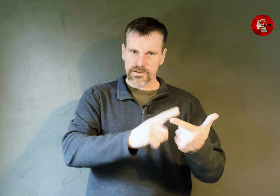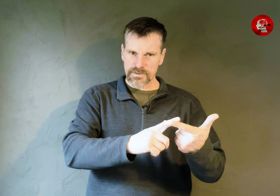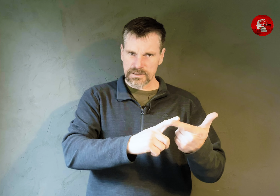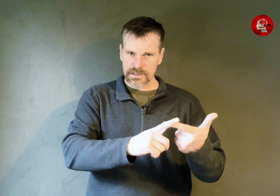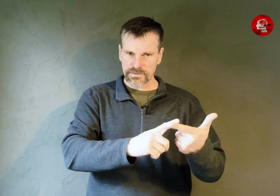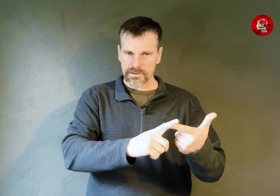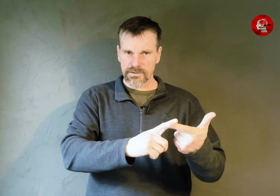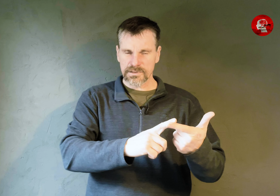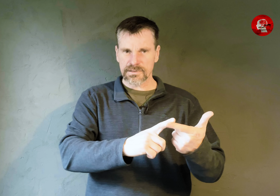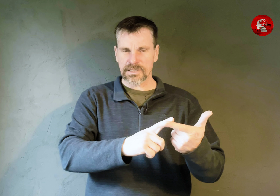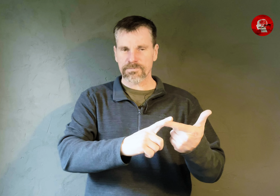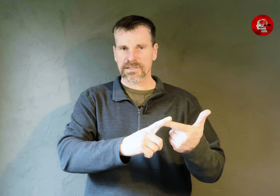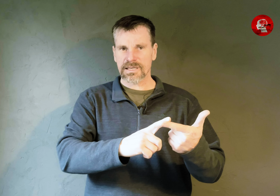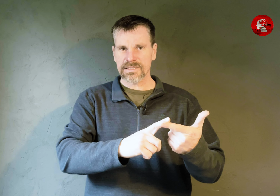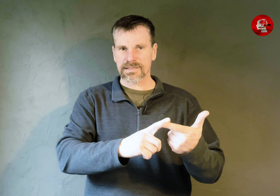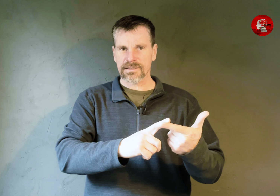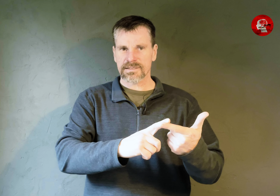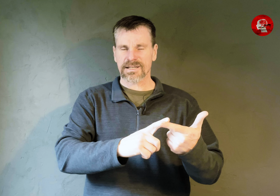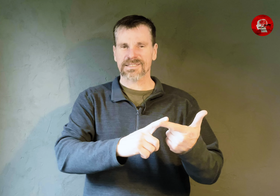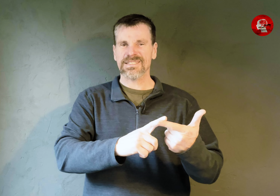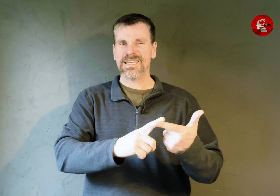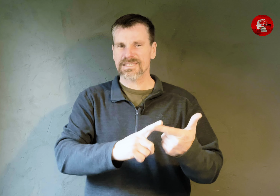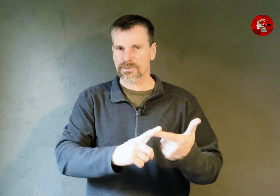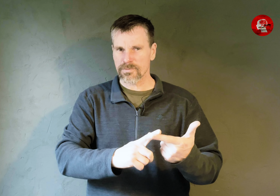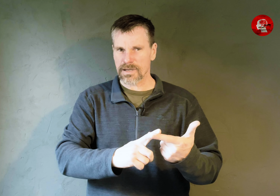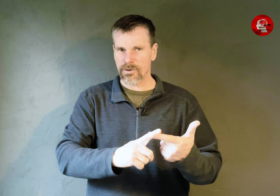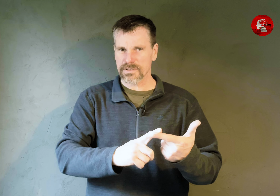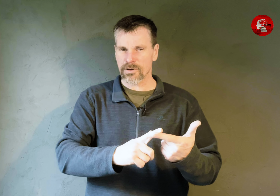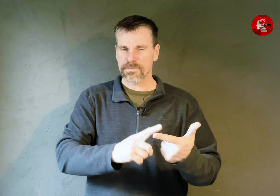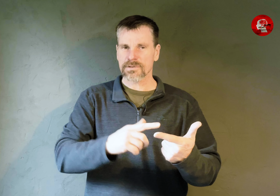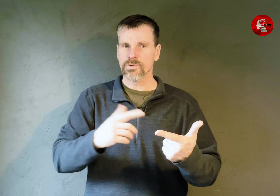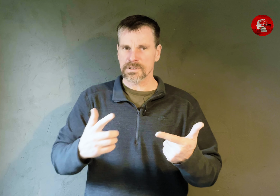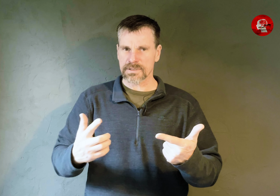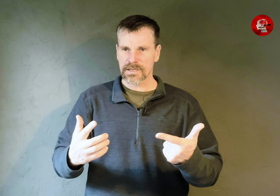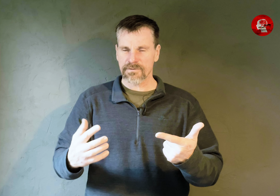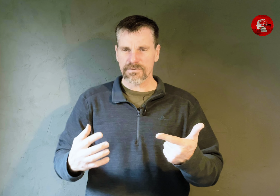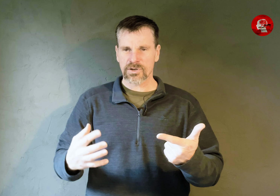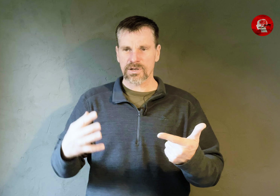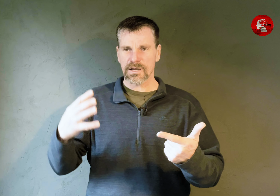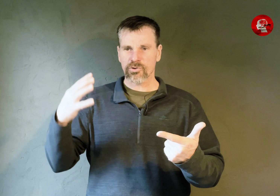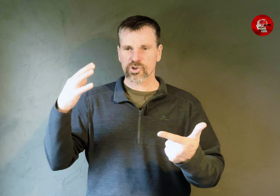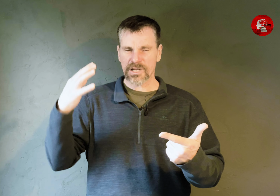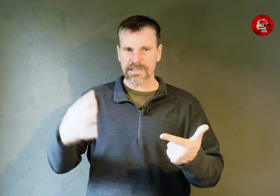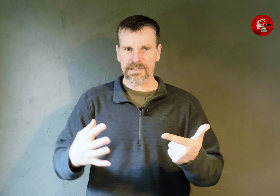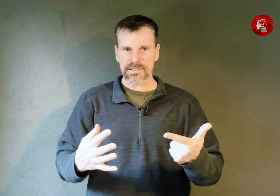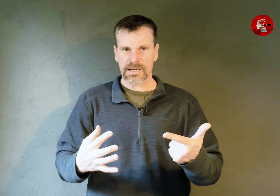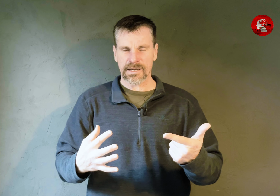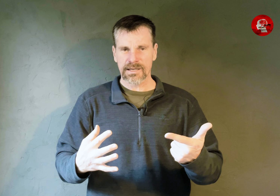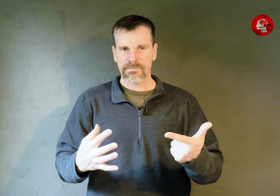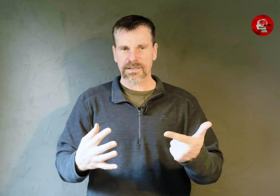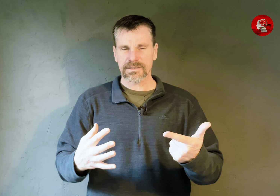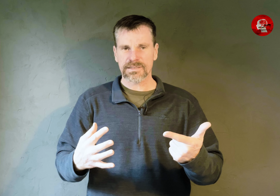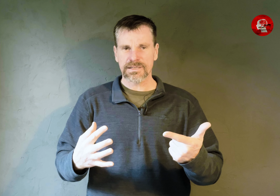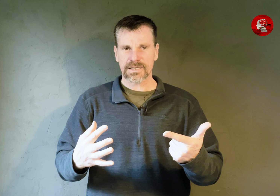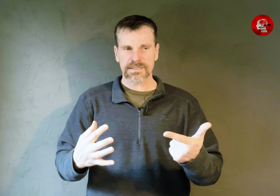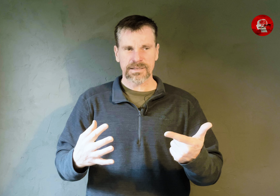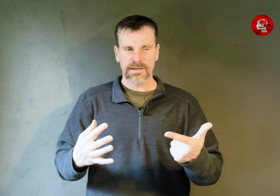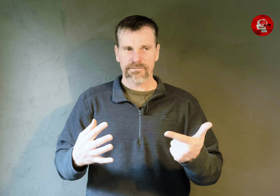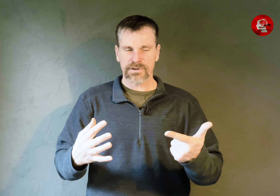innovativ und das patent sagt nichts darüber aus ob es gut ist weil wir können auch schlechtere sachen patentieren lassen von